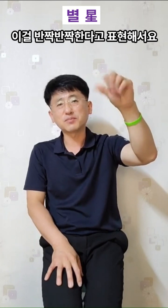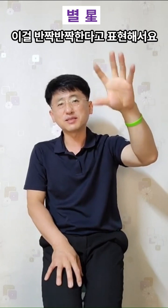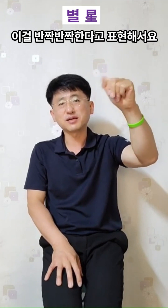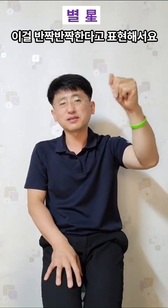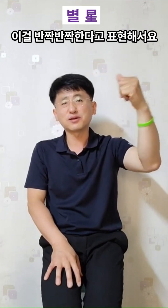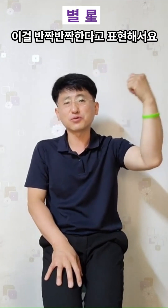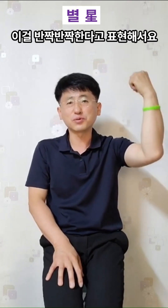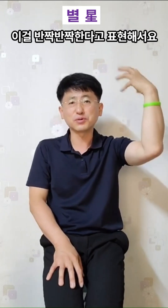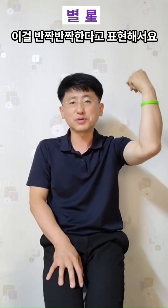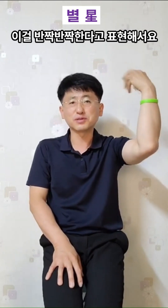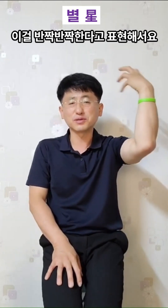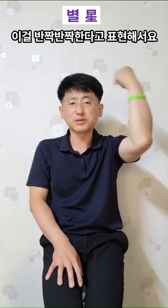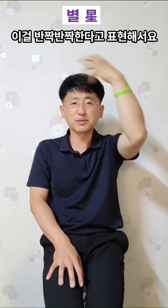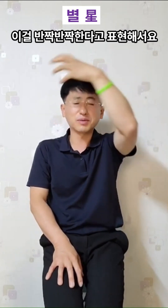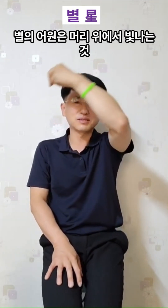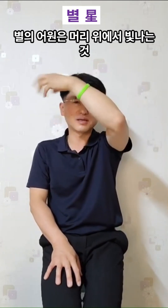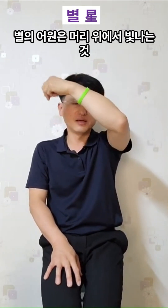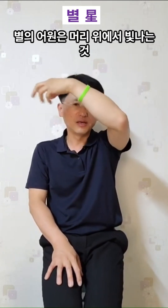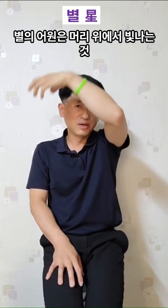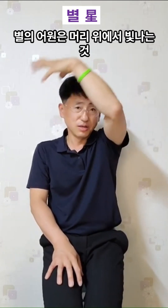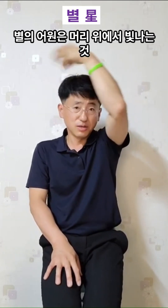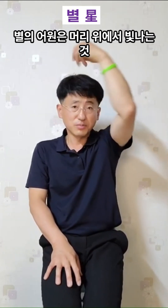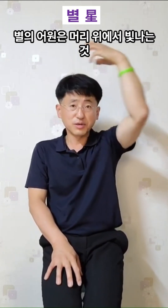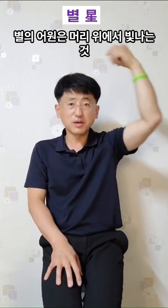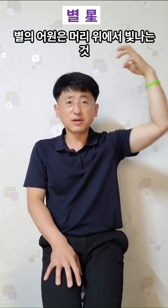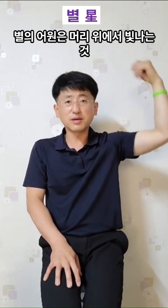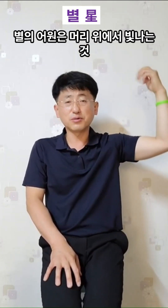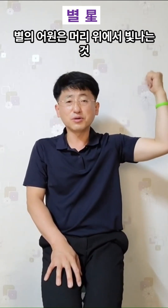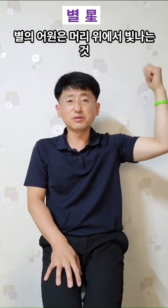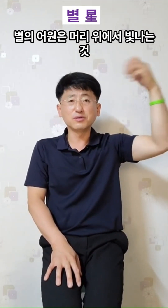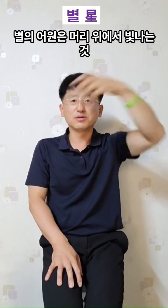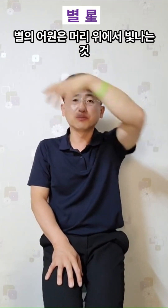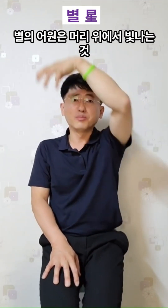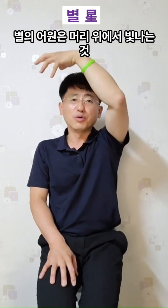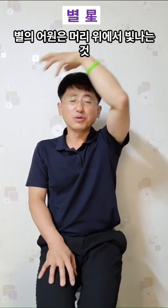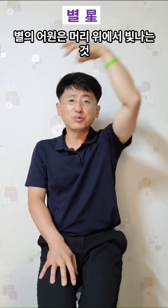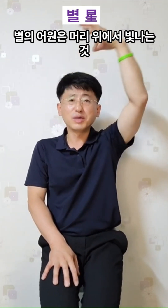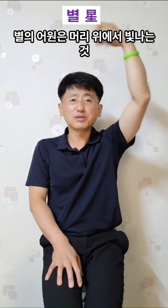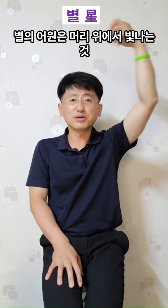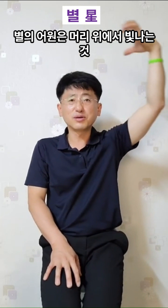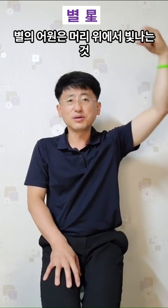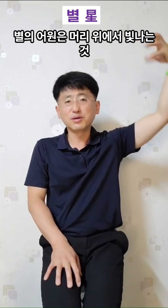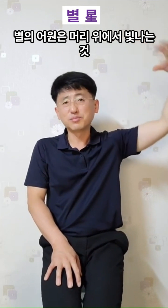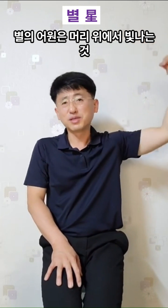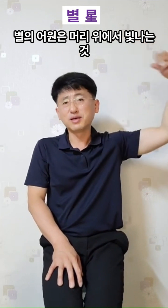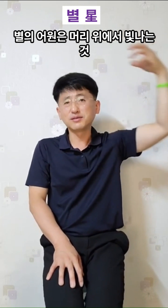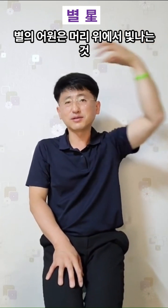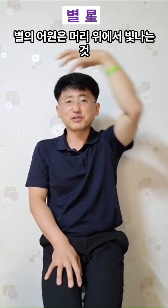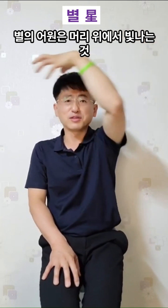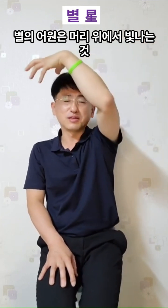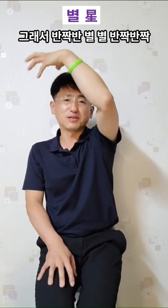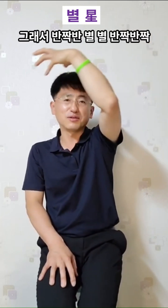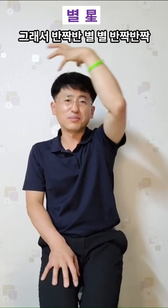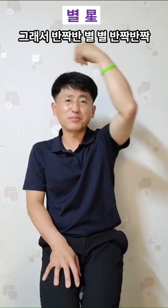반짝반짝 한다고 표현해서요. 반짝. 별의 어원은 머리 위에서 빛나는 것. 그래서